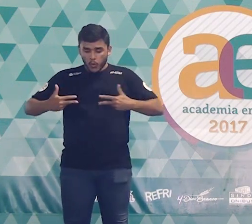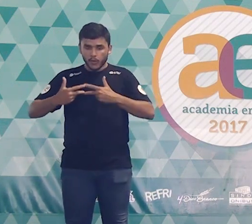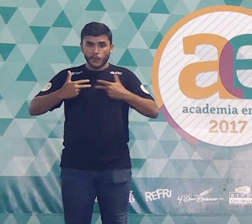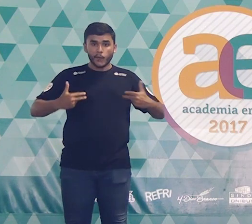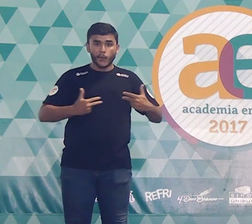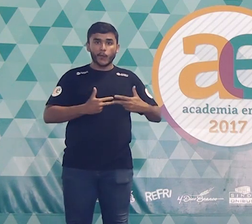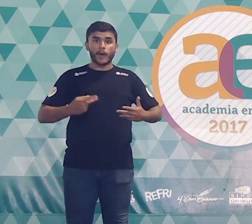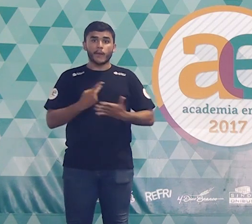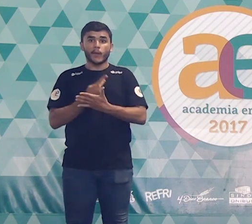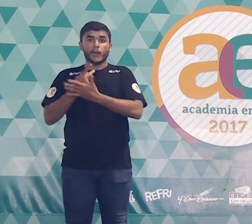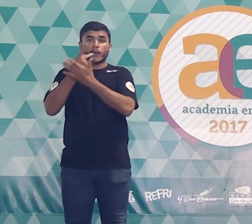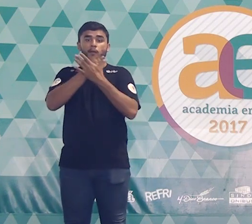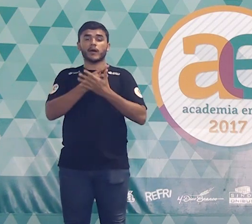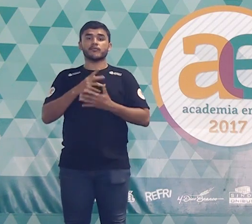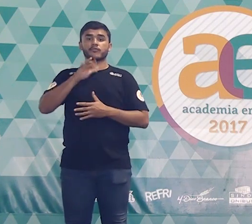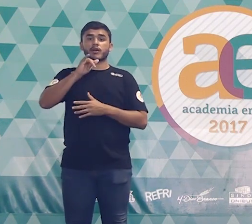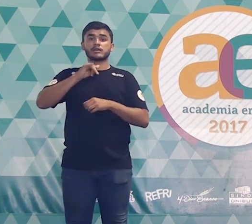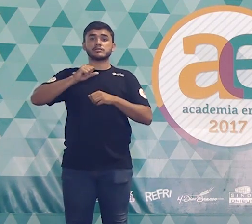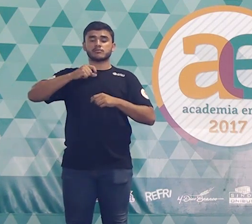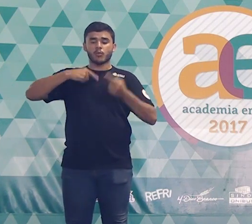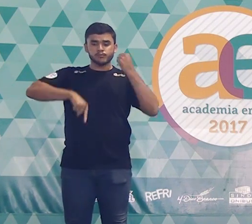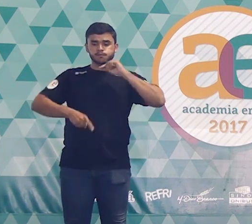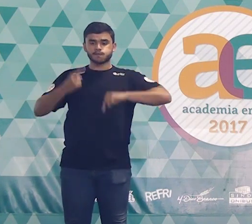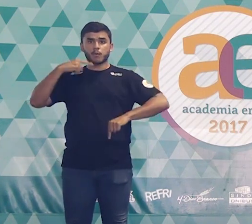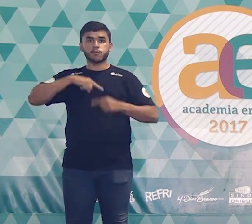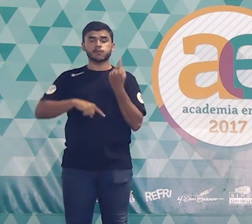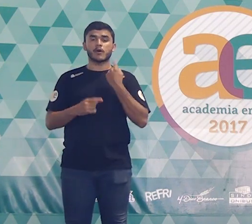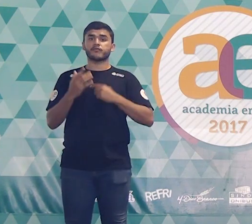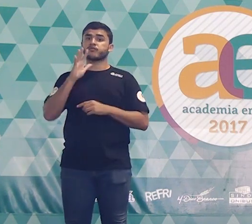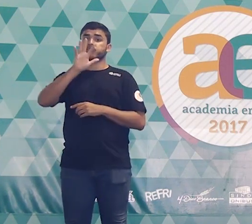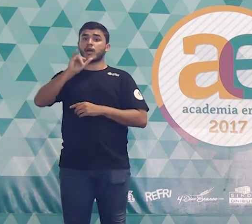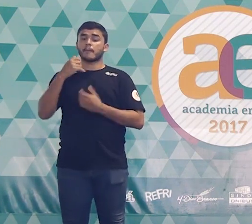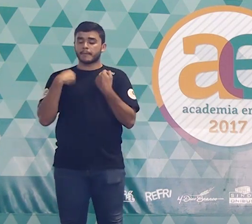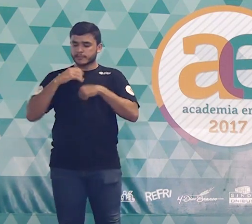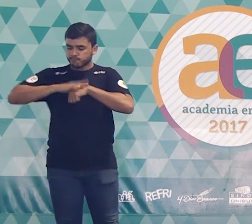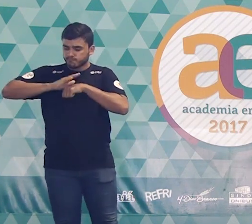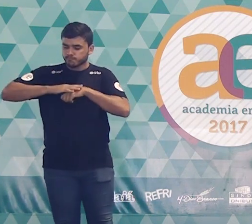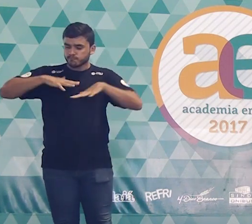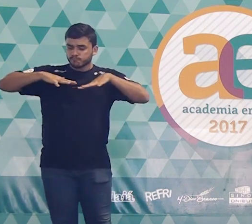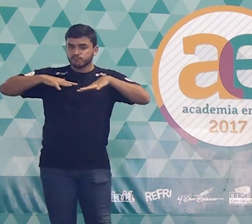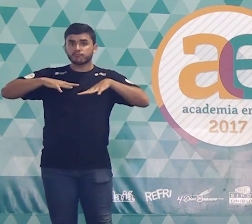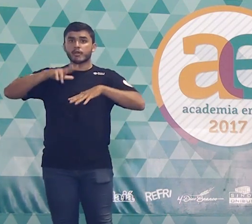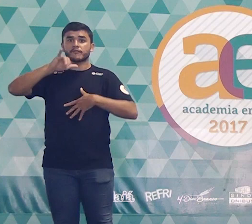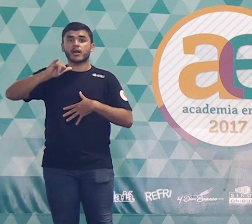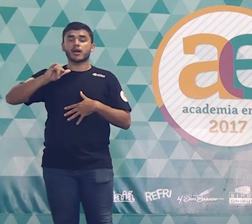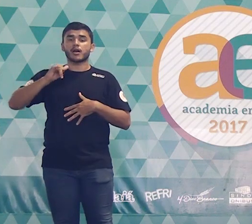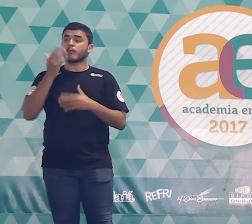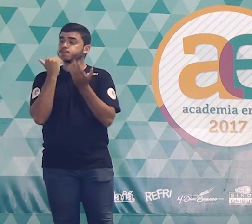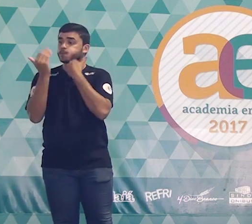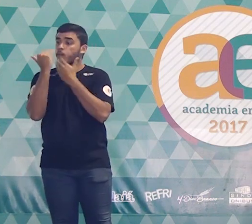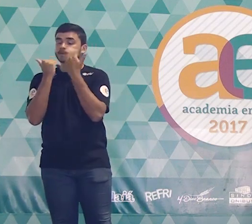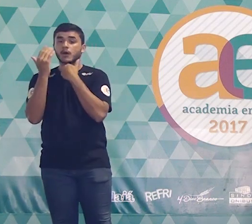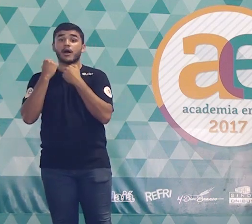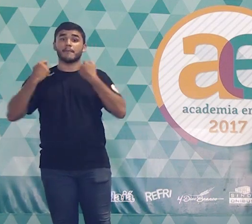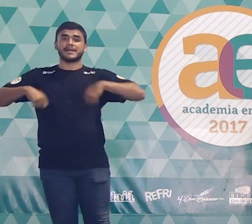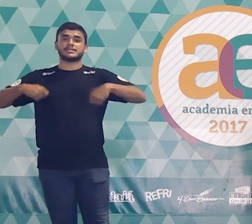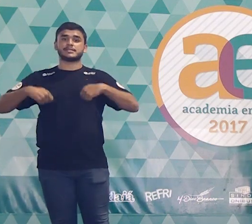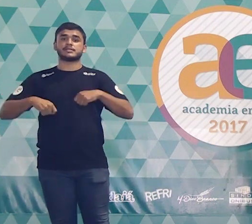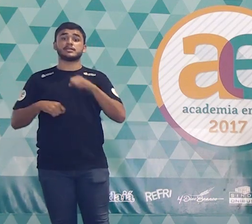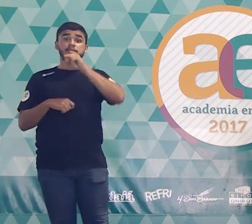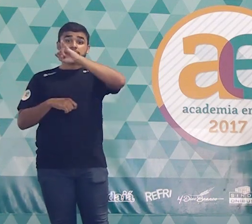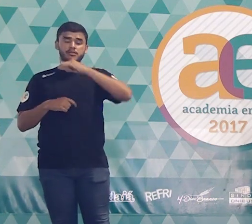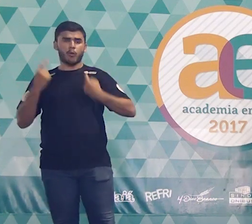menos energia eu vou precisar? Mais. Se eu preciso de mais energia, eu preciso de mais alimento. Então, se eu